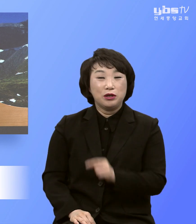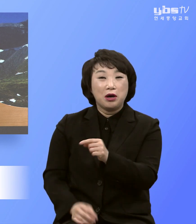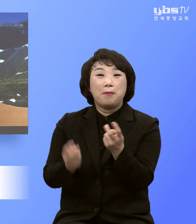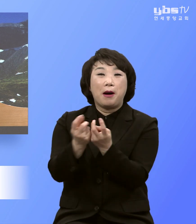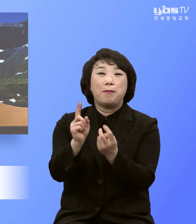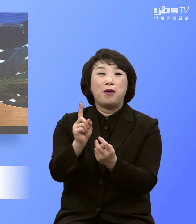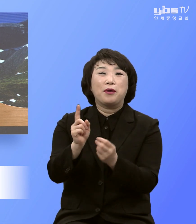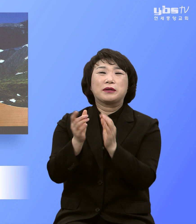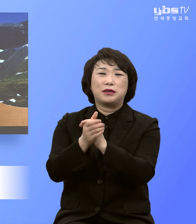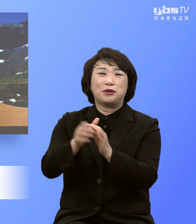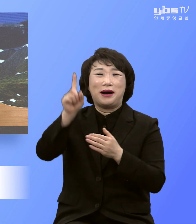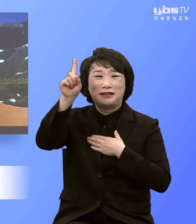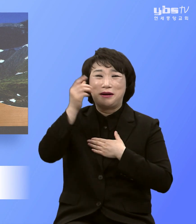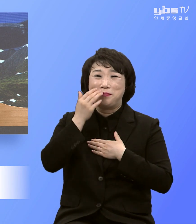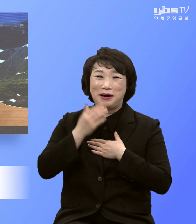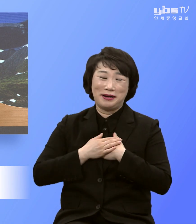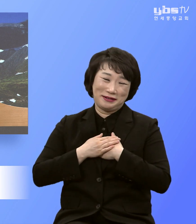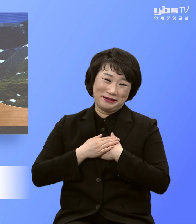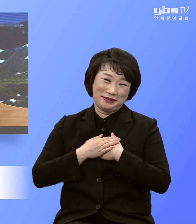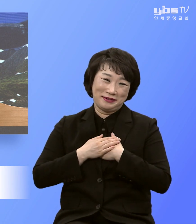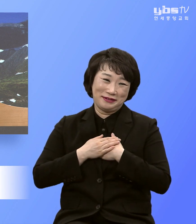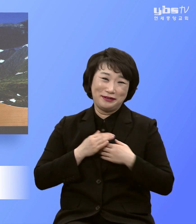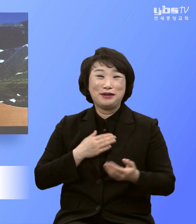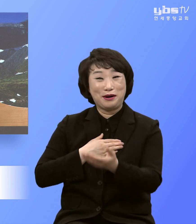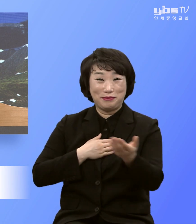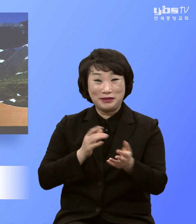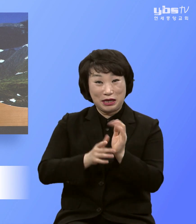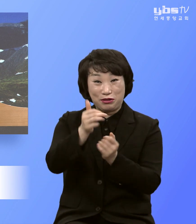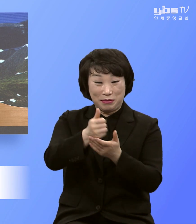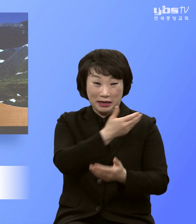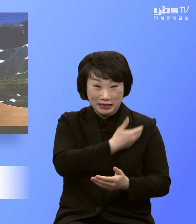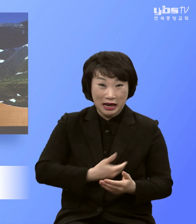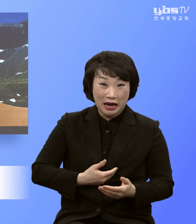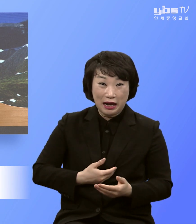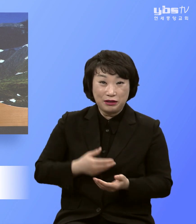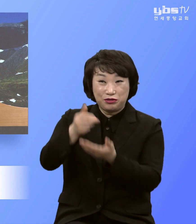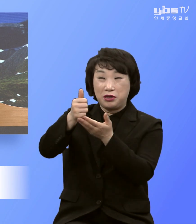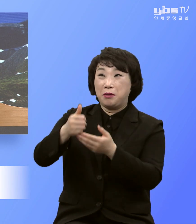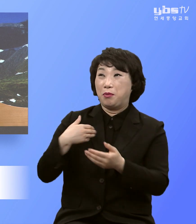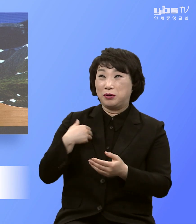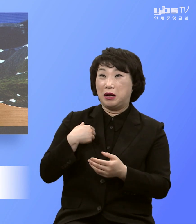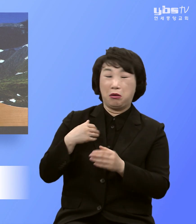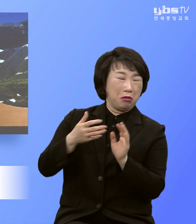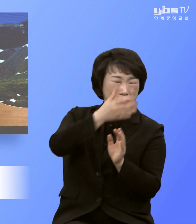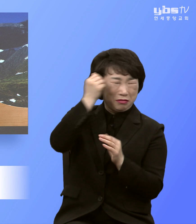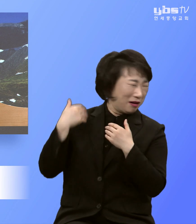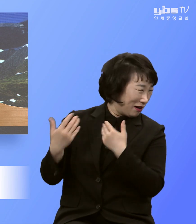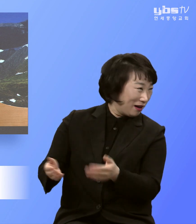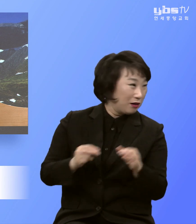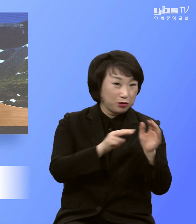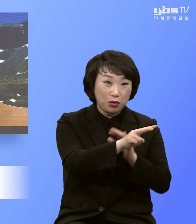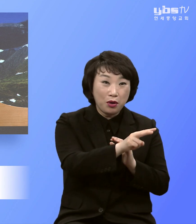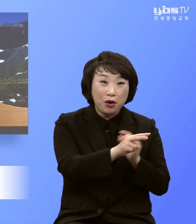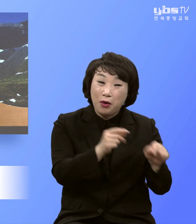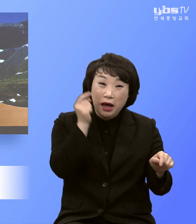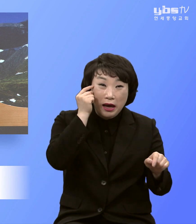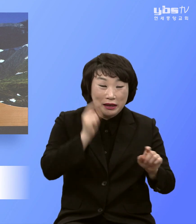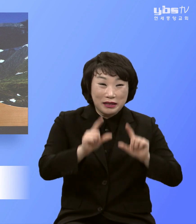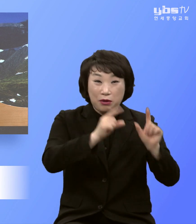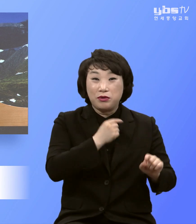기도밖에 없잖아요. 여러분, 제자들이 주님 모른다고 부인했어요. 왜? 살고